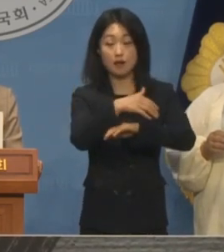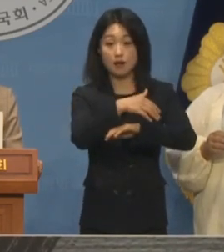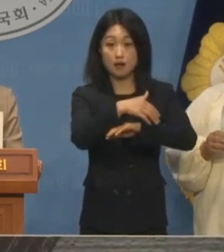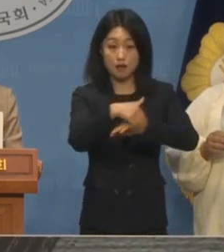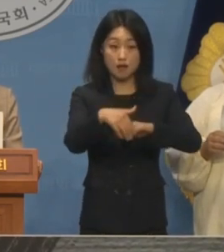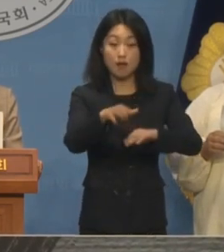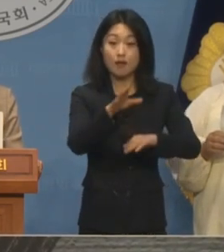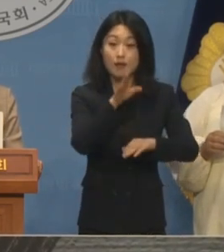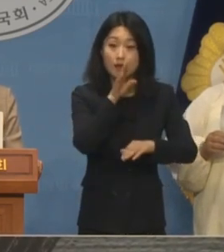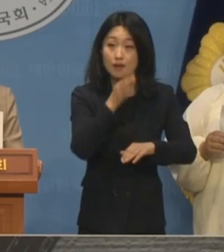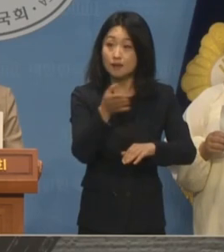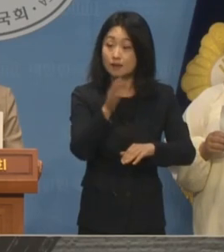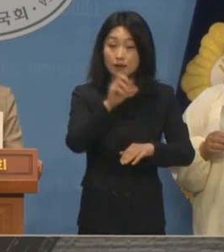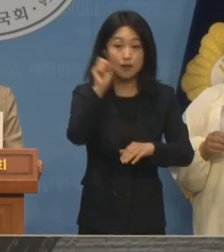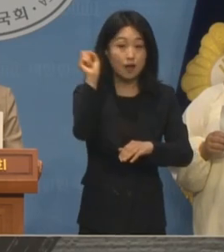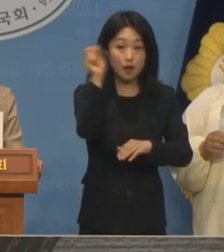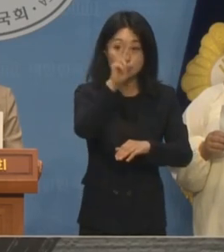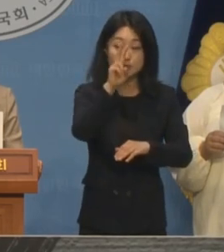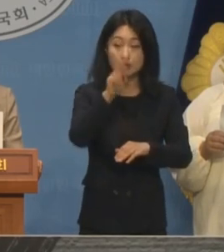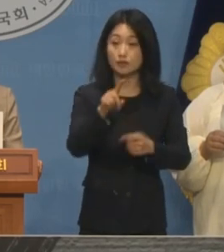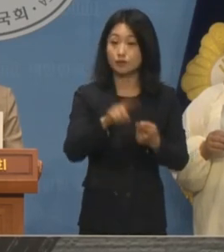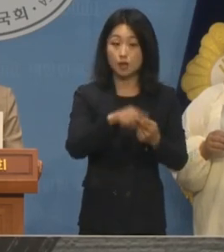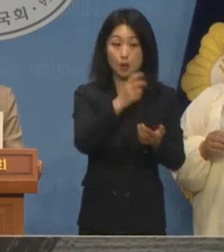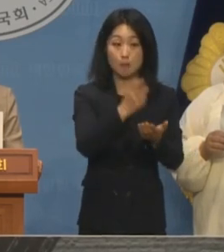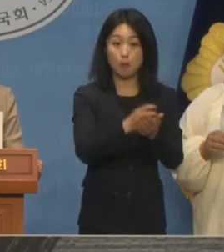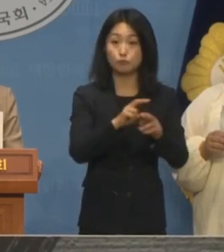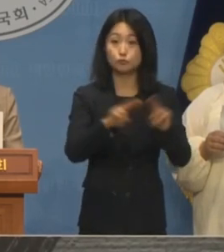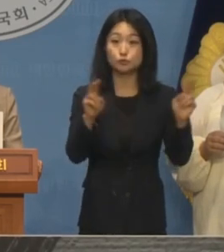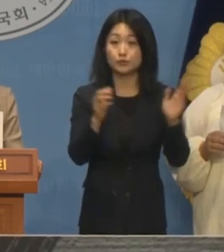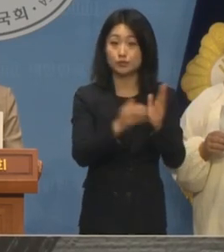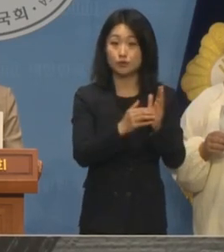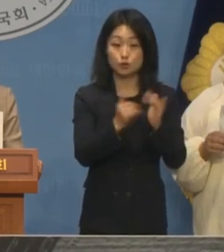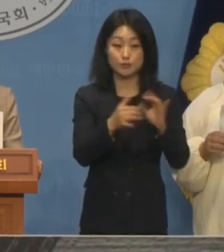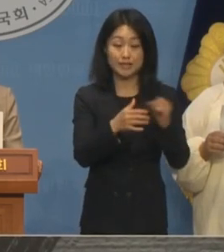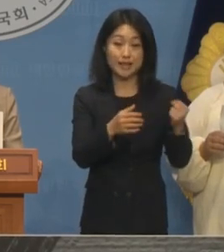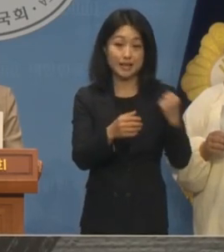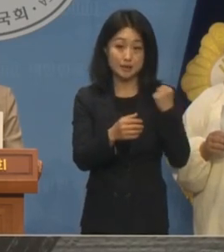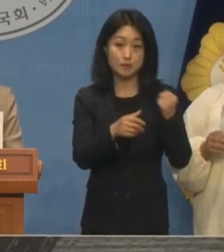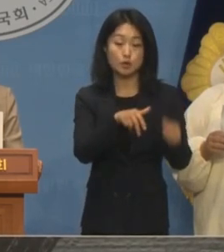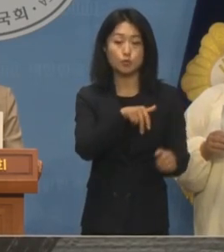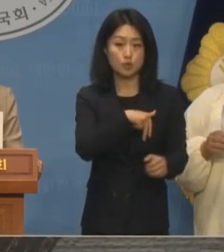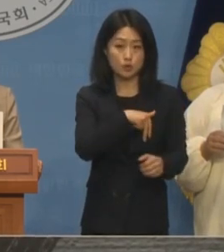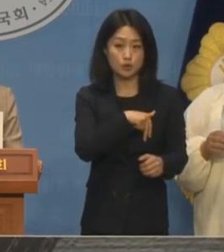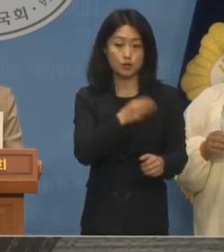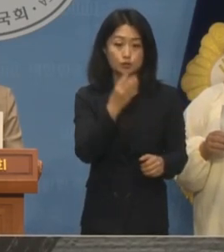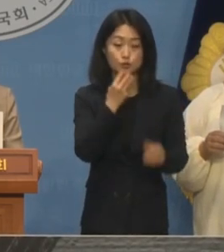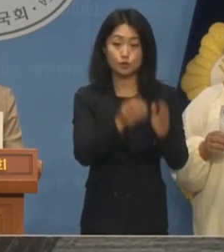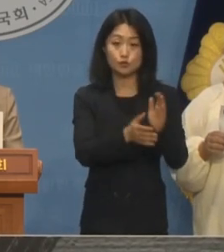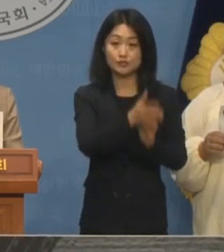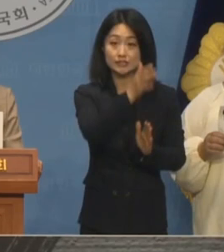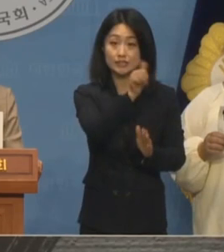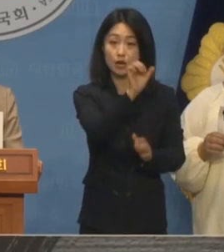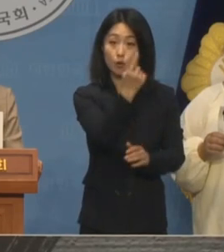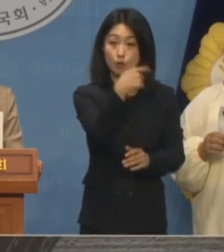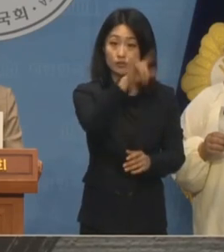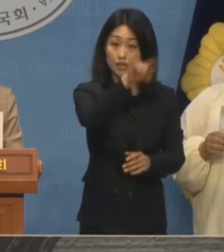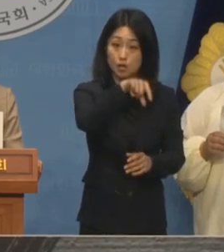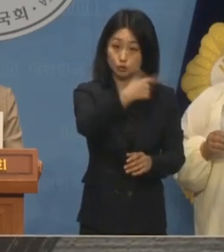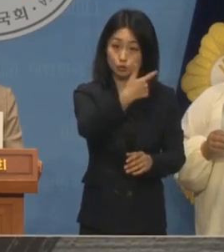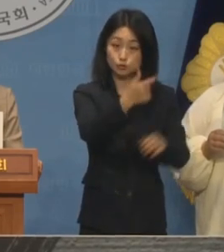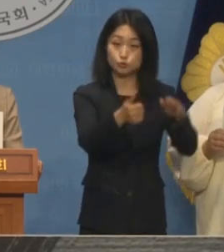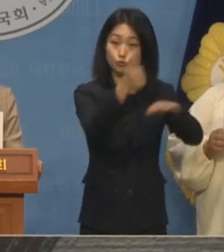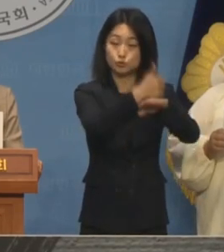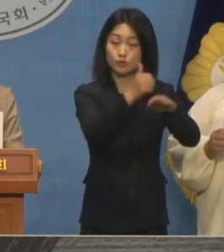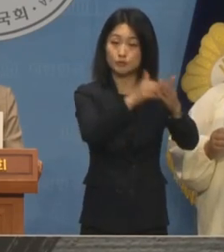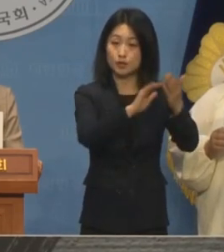지방자치단체임에도 불구하고 웬일인지 국민의힘 소속 서울시장인 오세훈 시장 취임